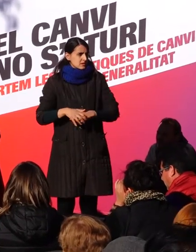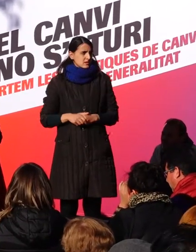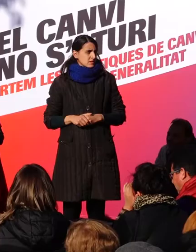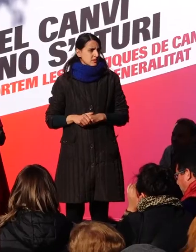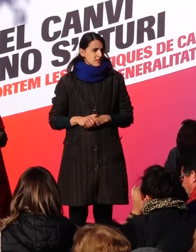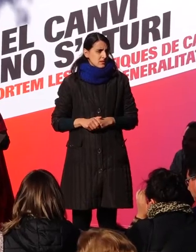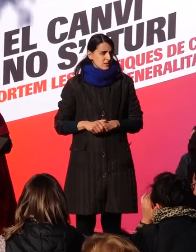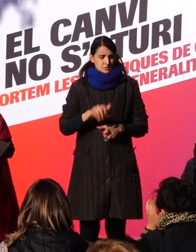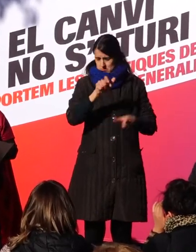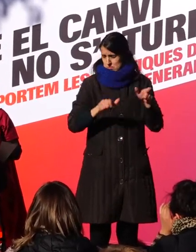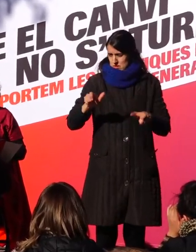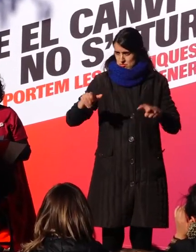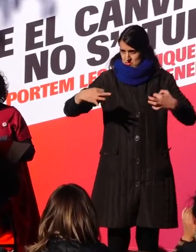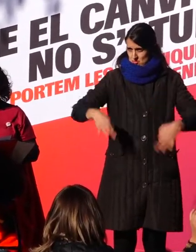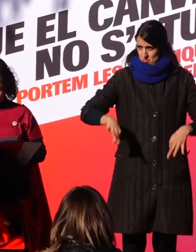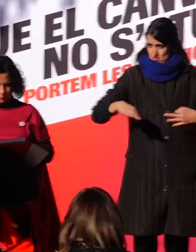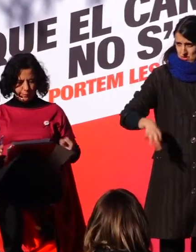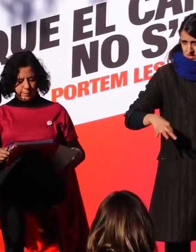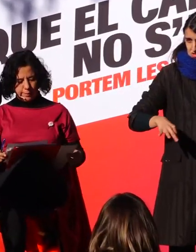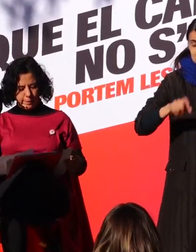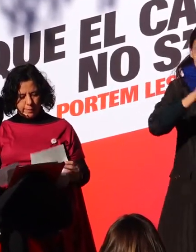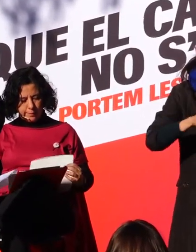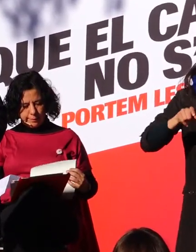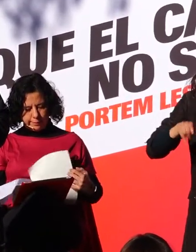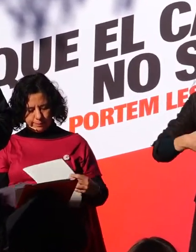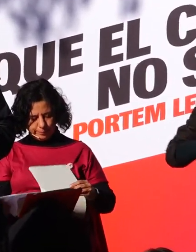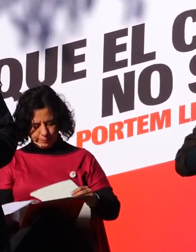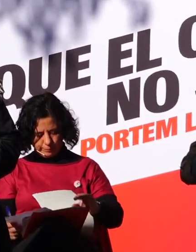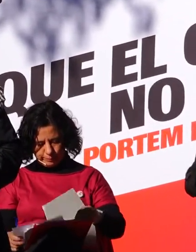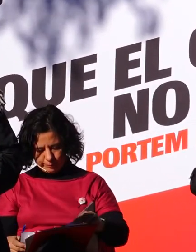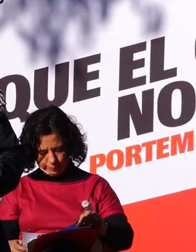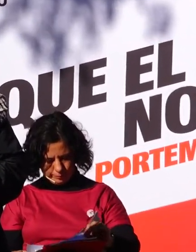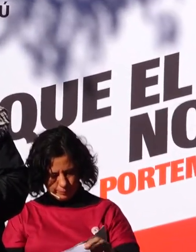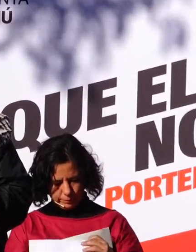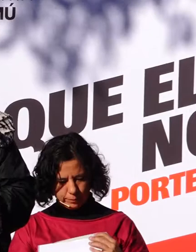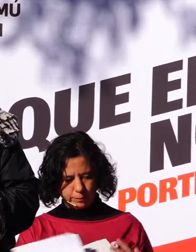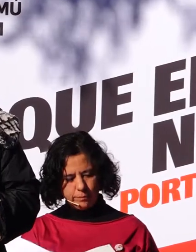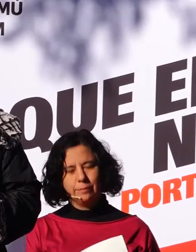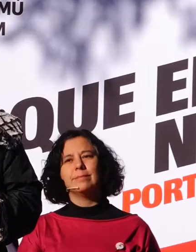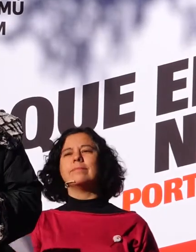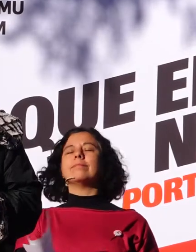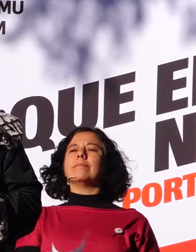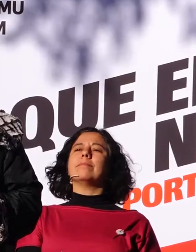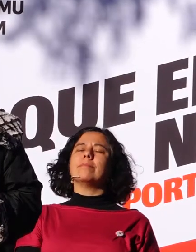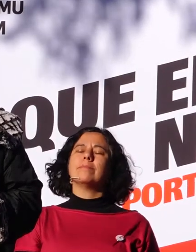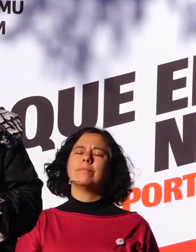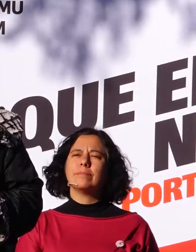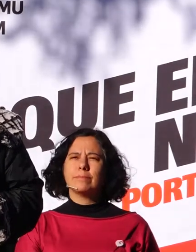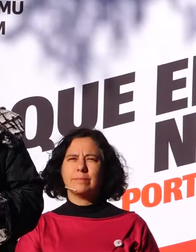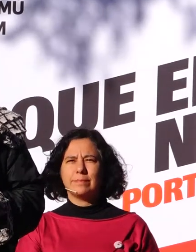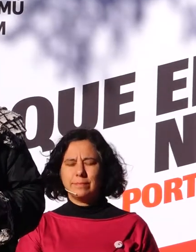de la gente como los latinos somos común nosotros somos